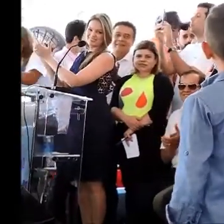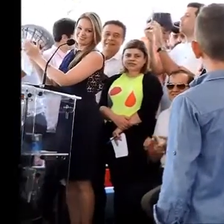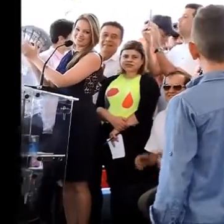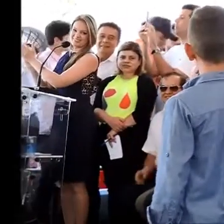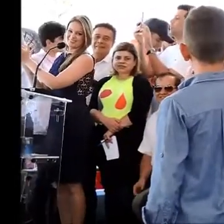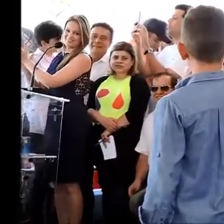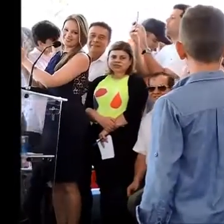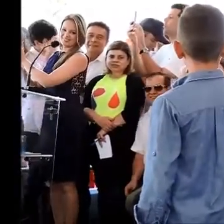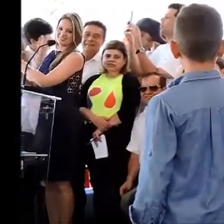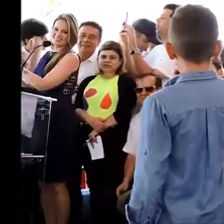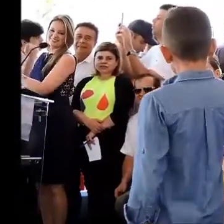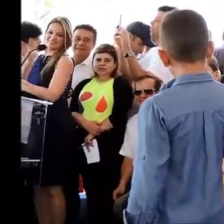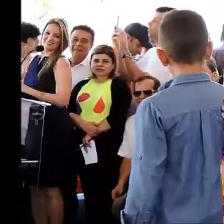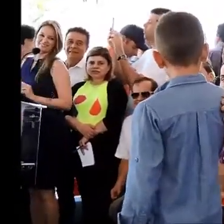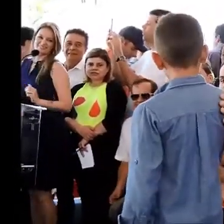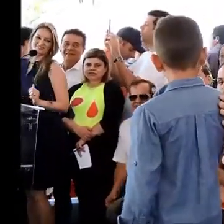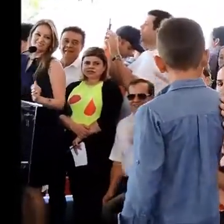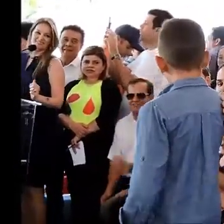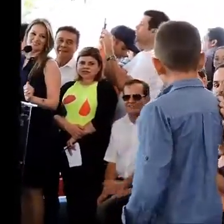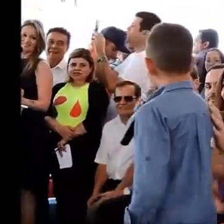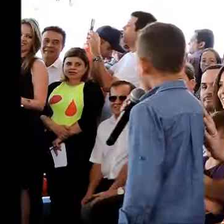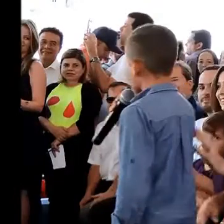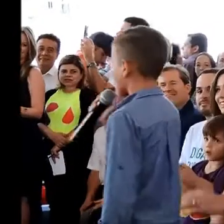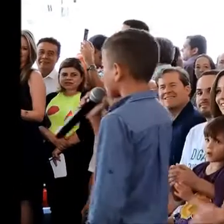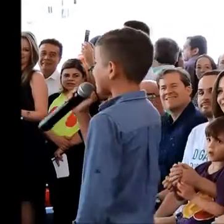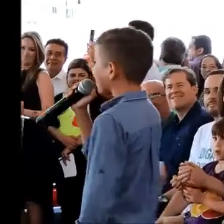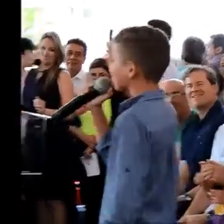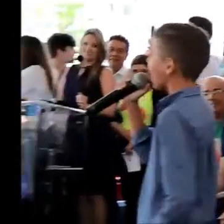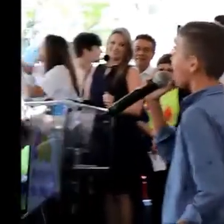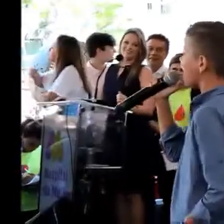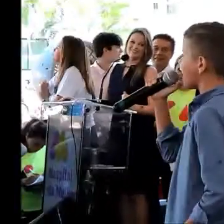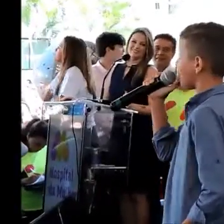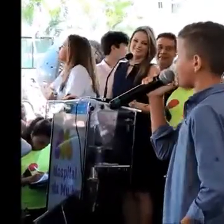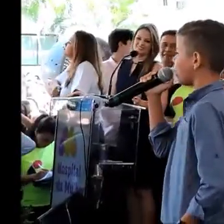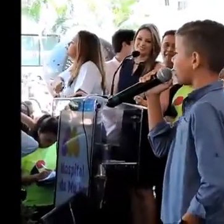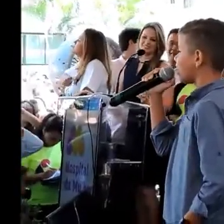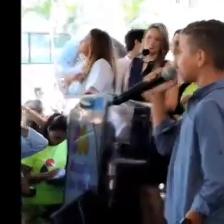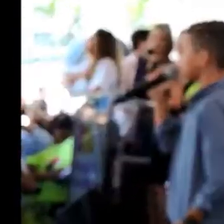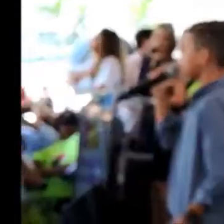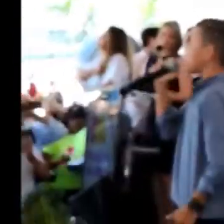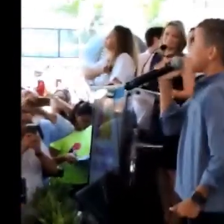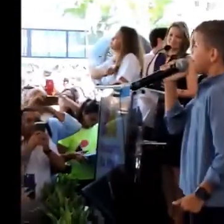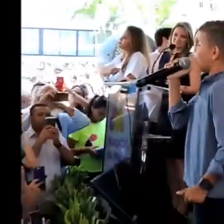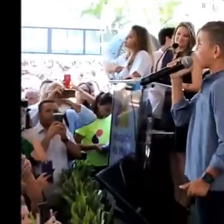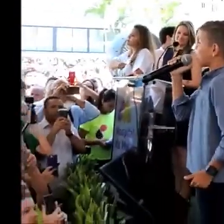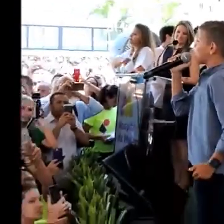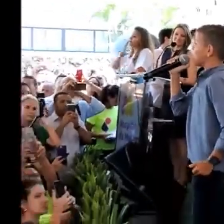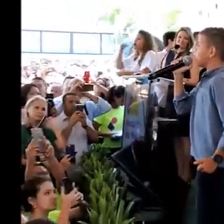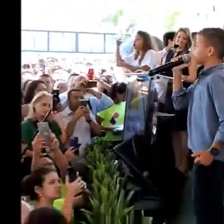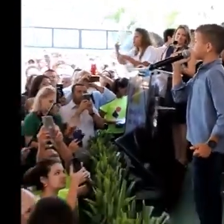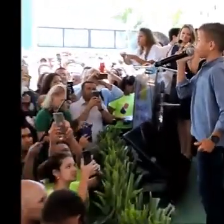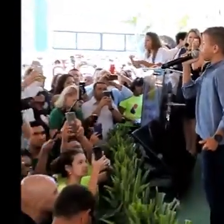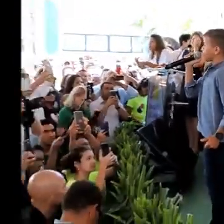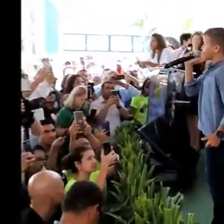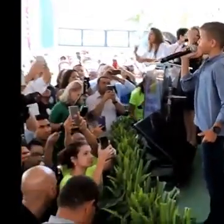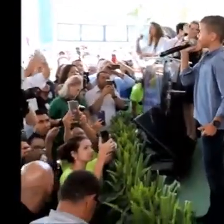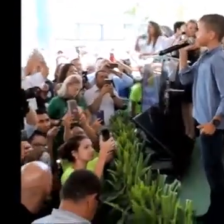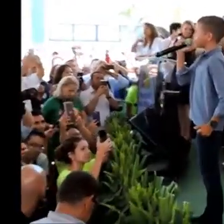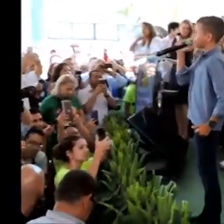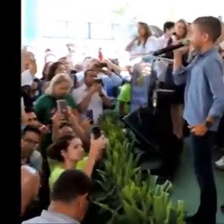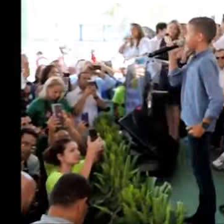Perdeu o amor de mãe, lembra e chora com saudade, porque mãe